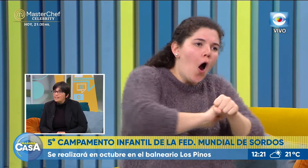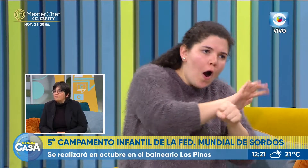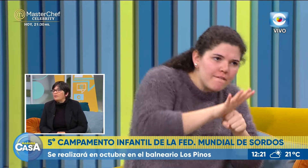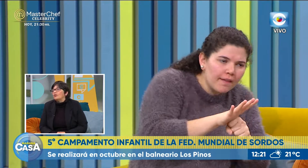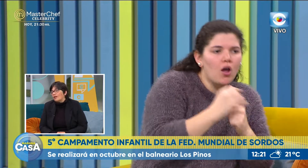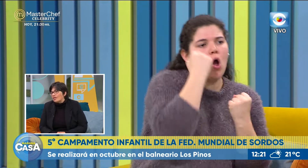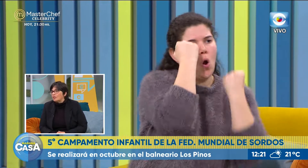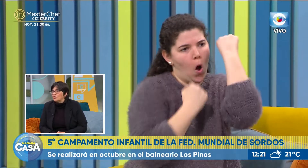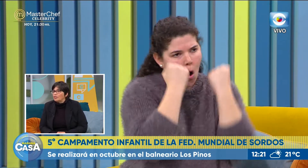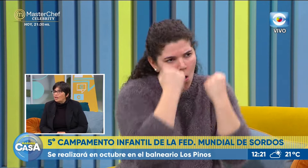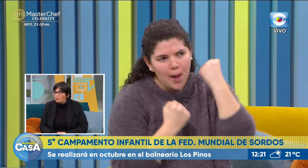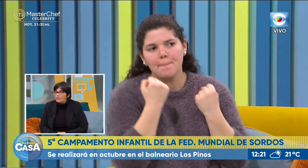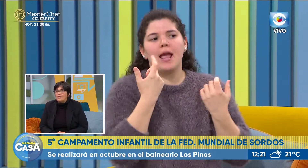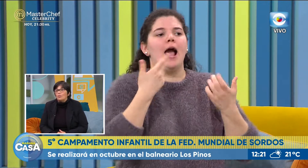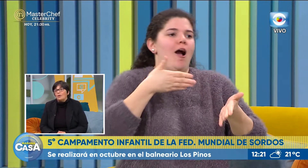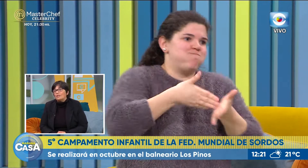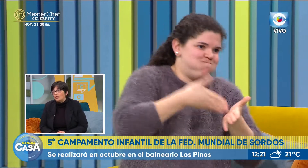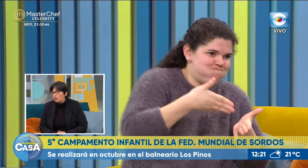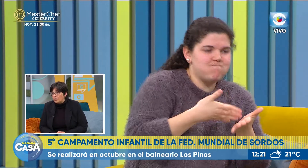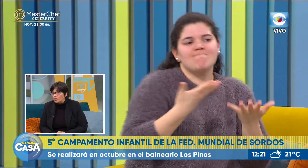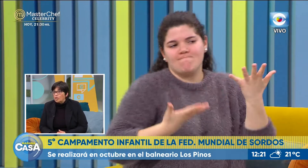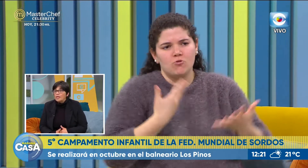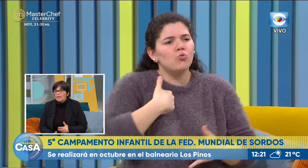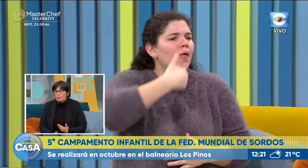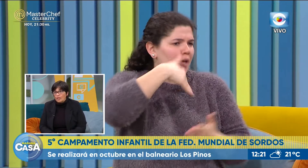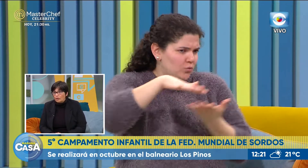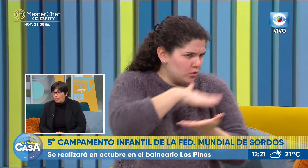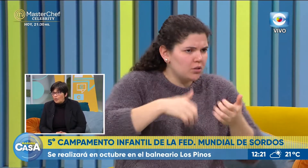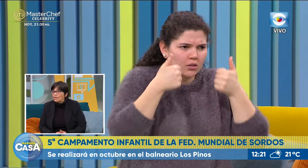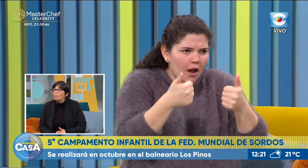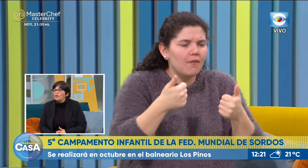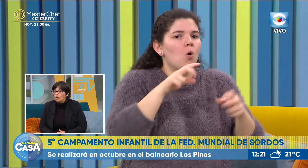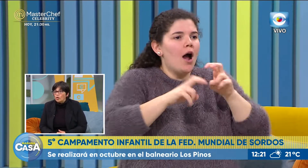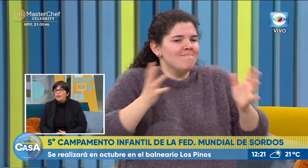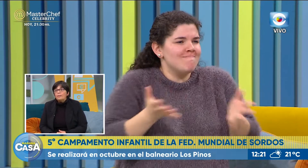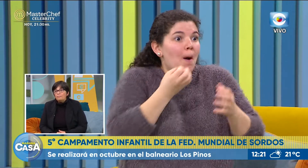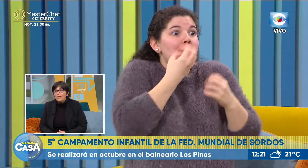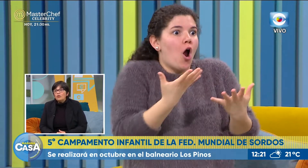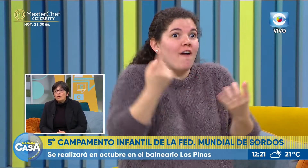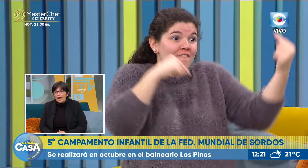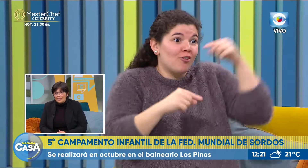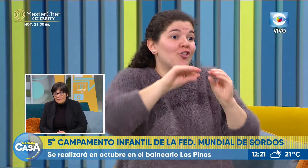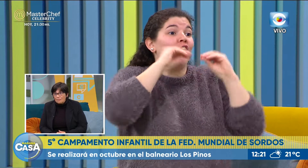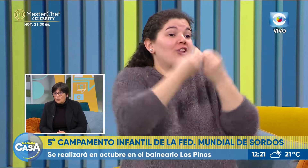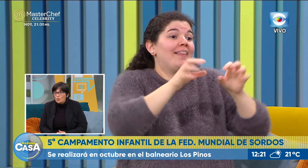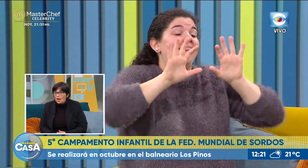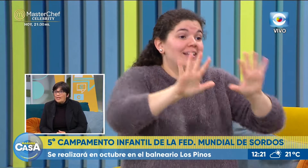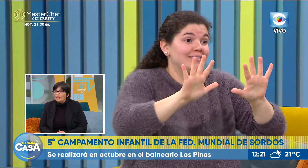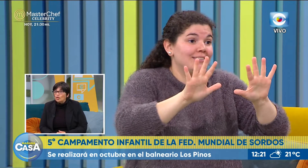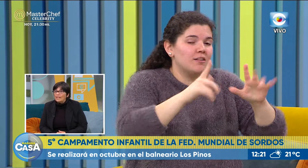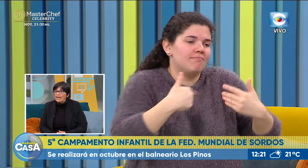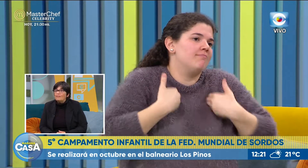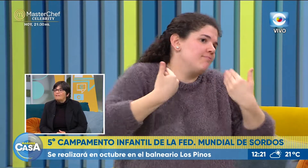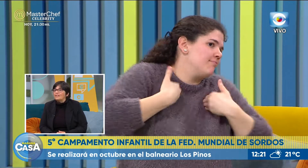países, pero claro, la situación del COVID y los problemas económicos que vinieron después complicó. Pero animamos igual